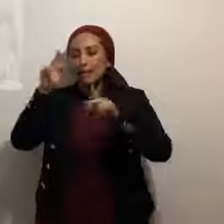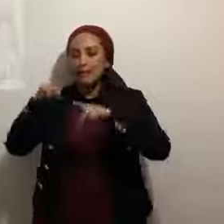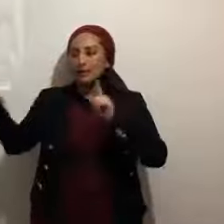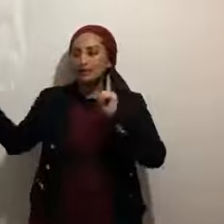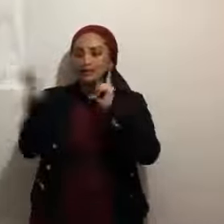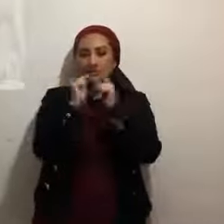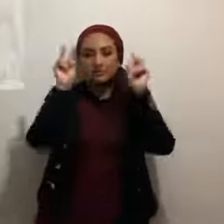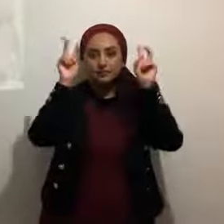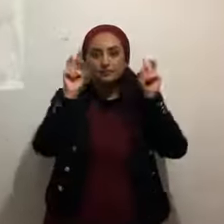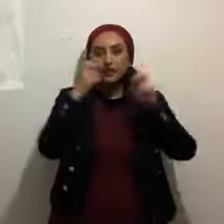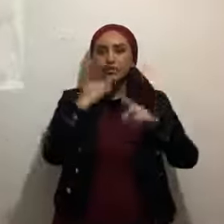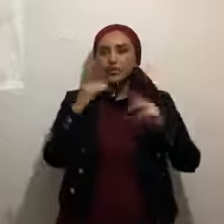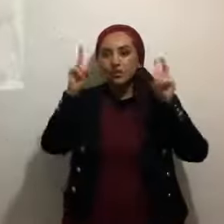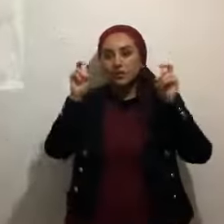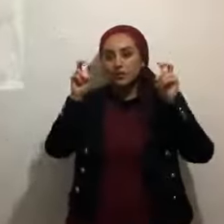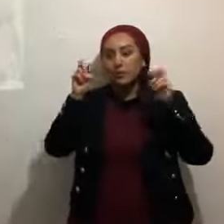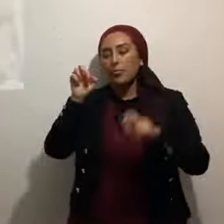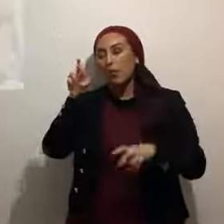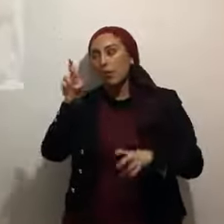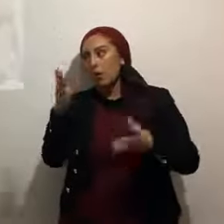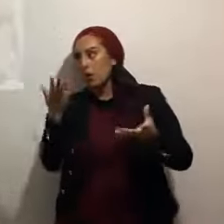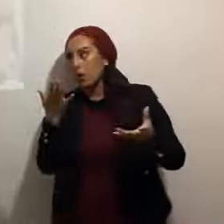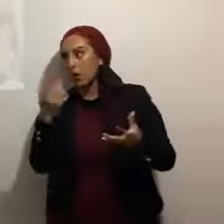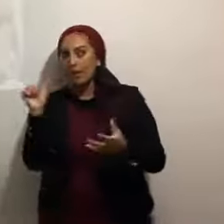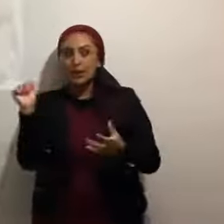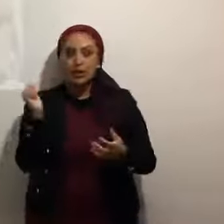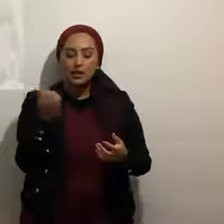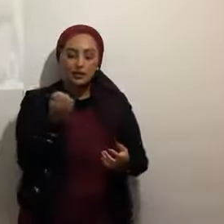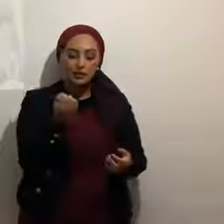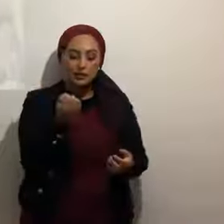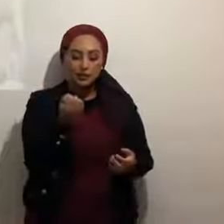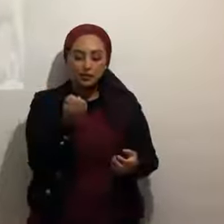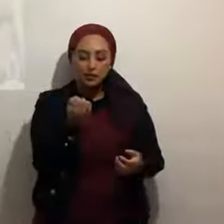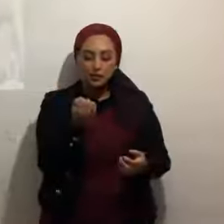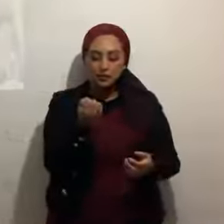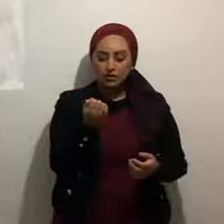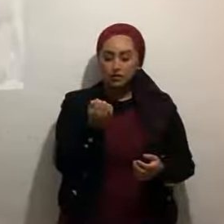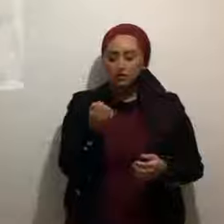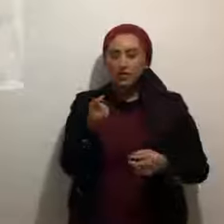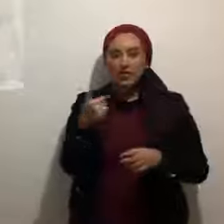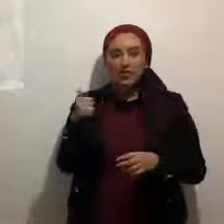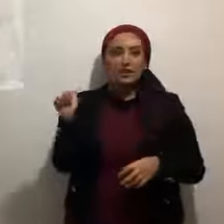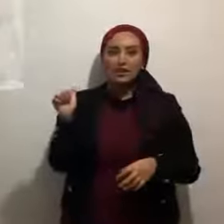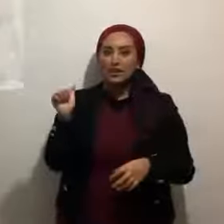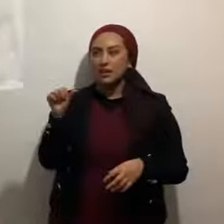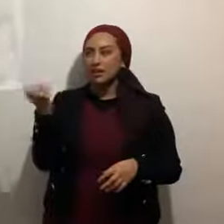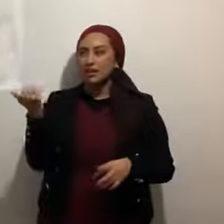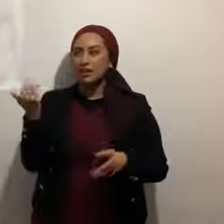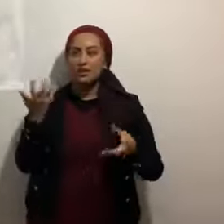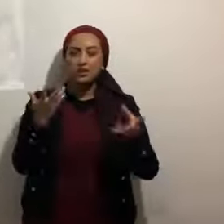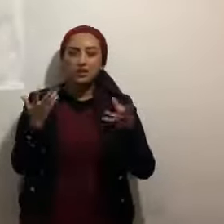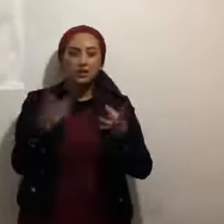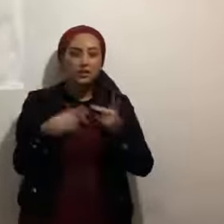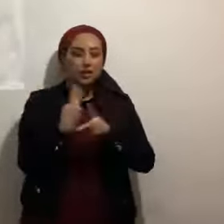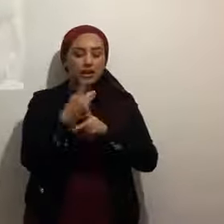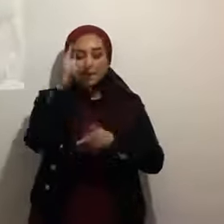disfrazado de judío o cualquier filisteo de cualquier otro tipo de creencia